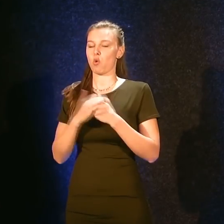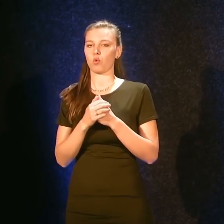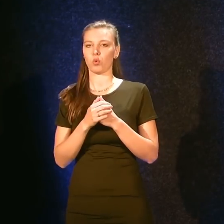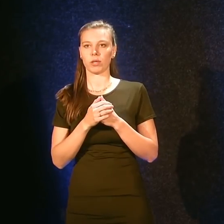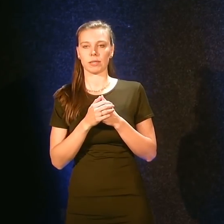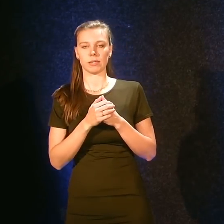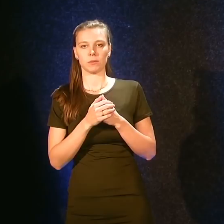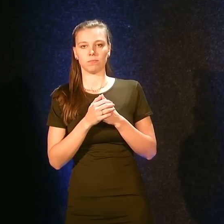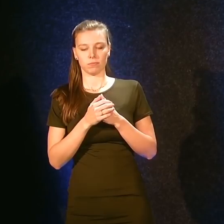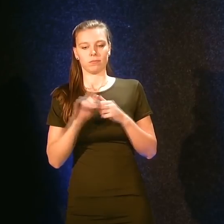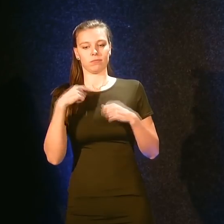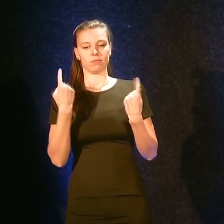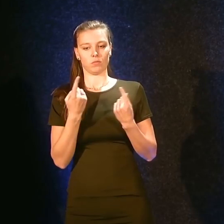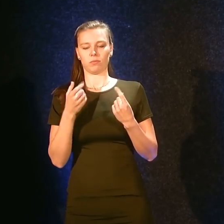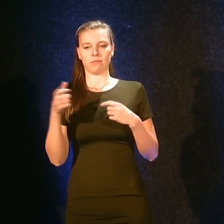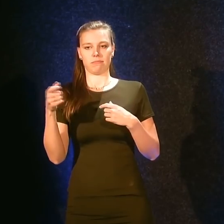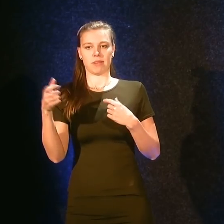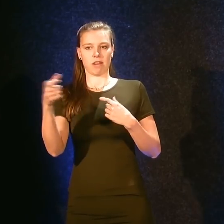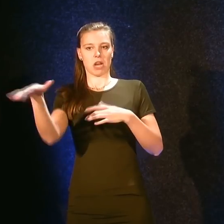op een of ander eiland.